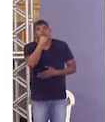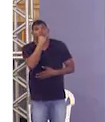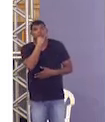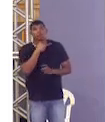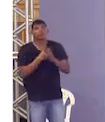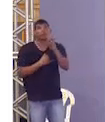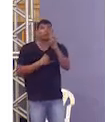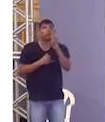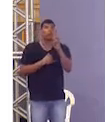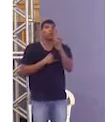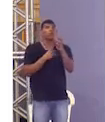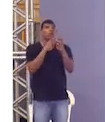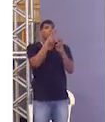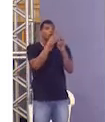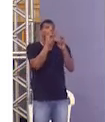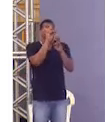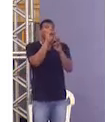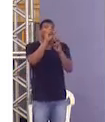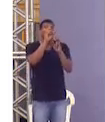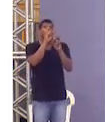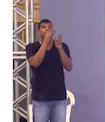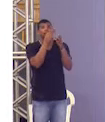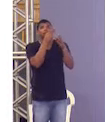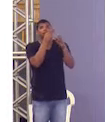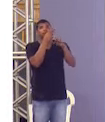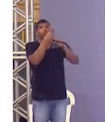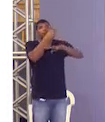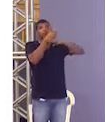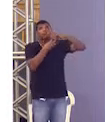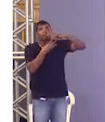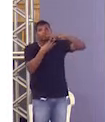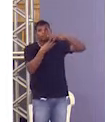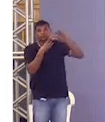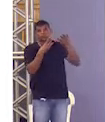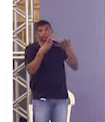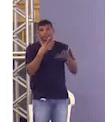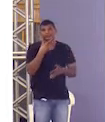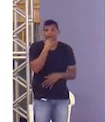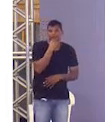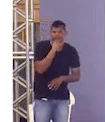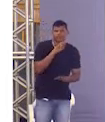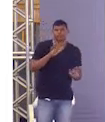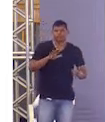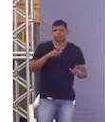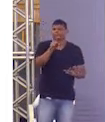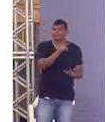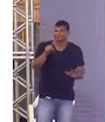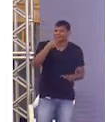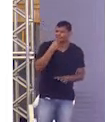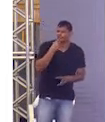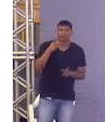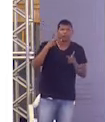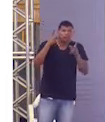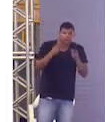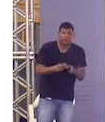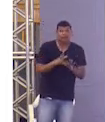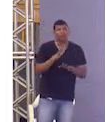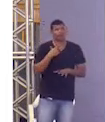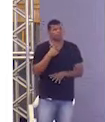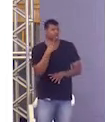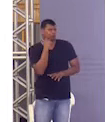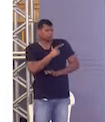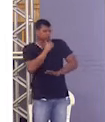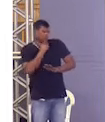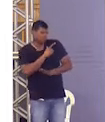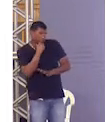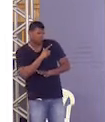calcular 4 elevado a 3. Eu sei calcular 5 elevado a 2. Mas como é que eu